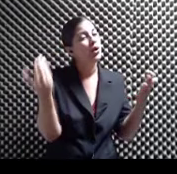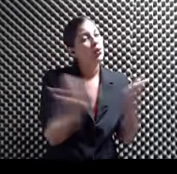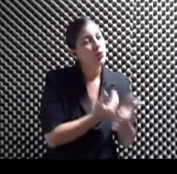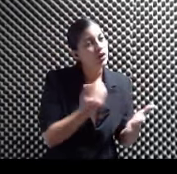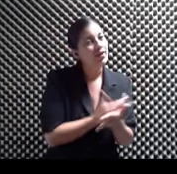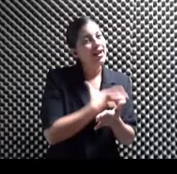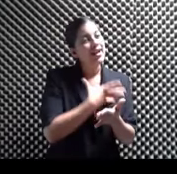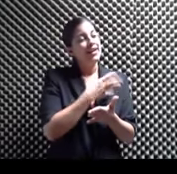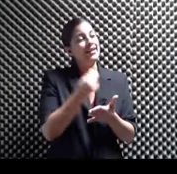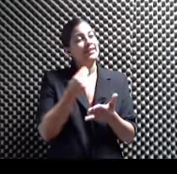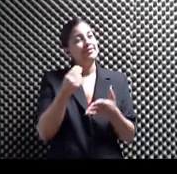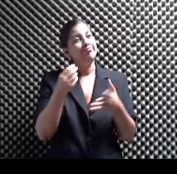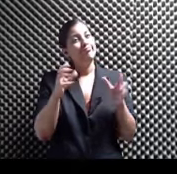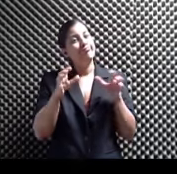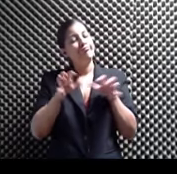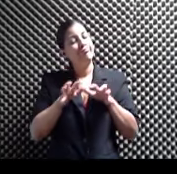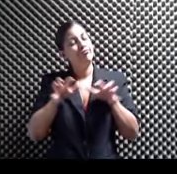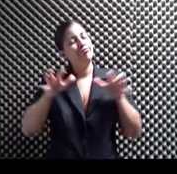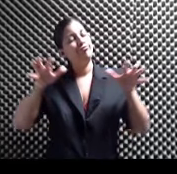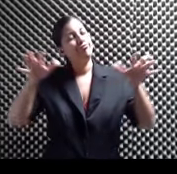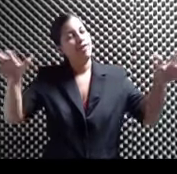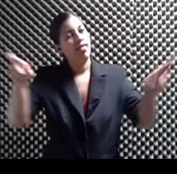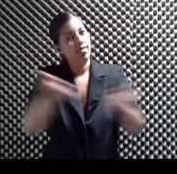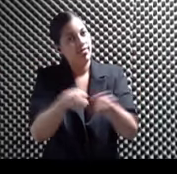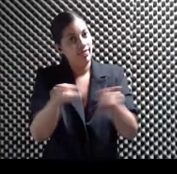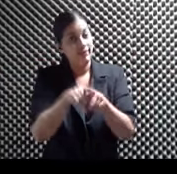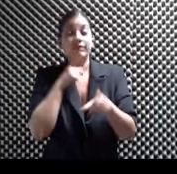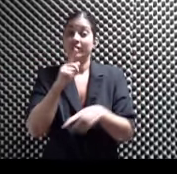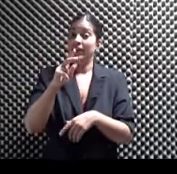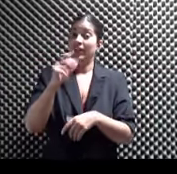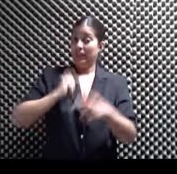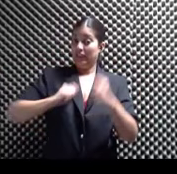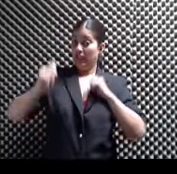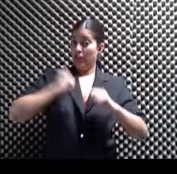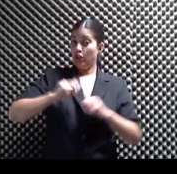pieza a otro nivel, ¿no? Uh-huh. El Teatro Victoria Espinosa,